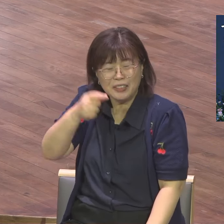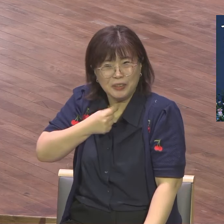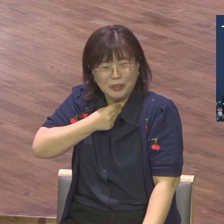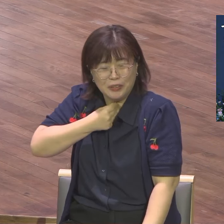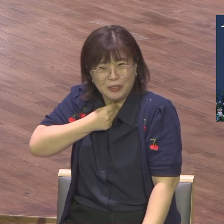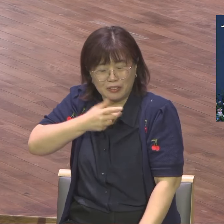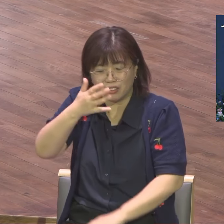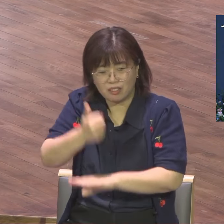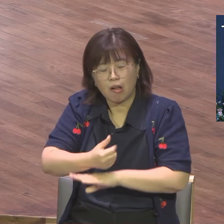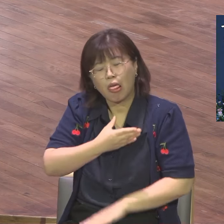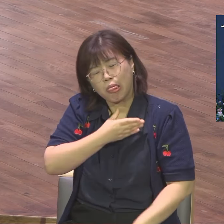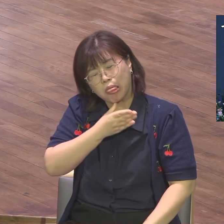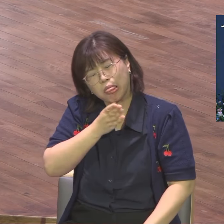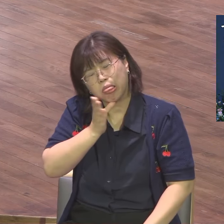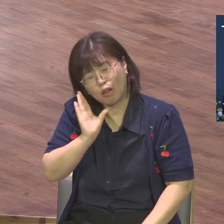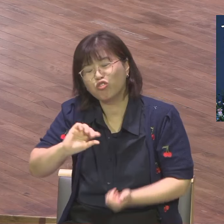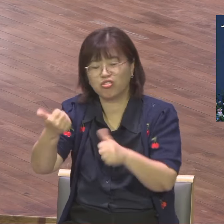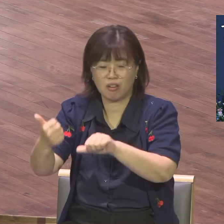못합니다.